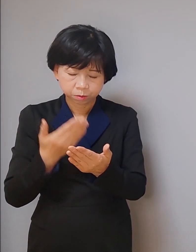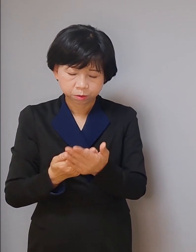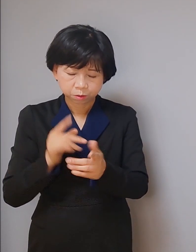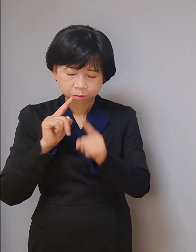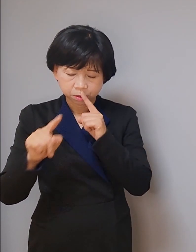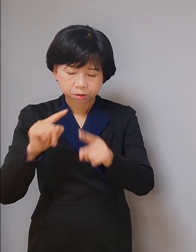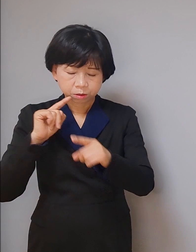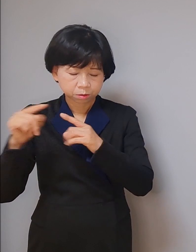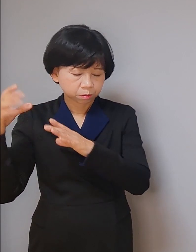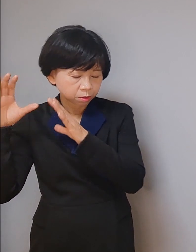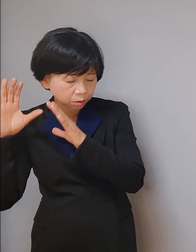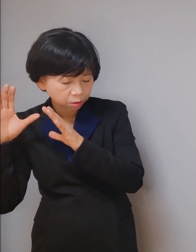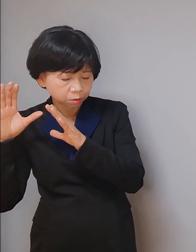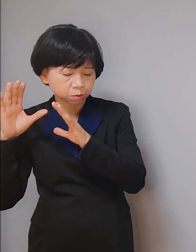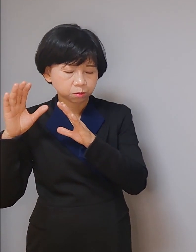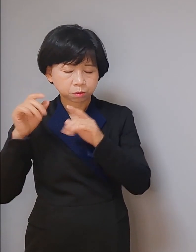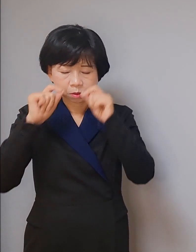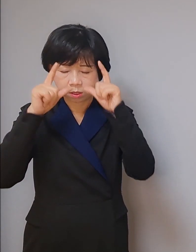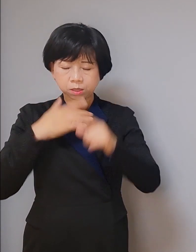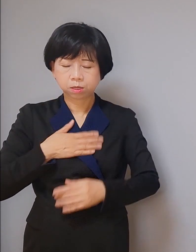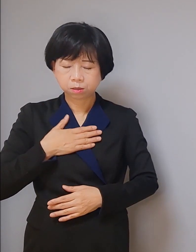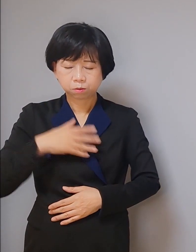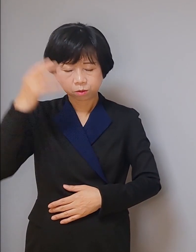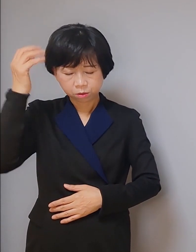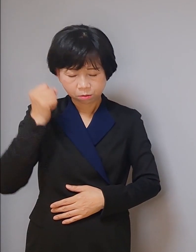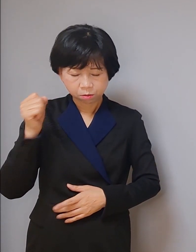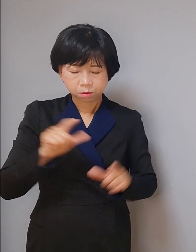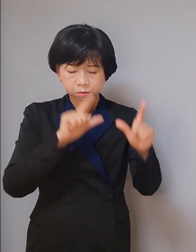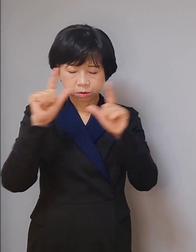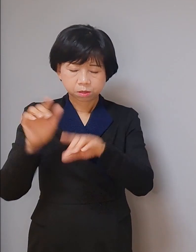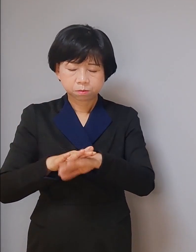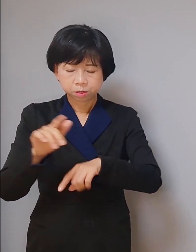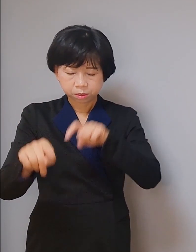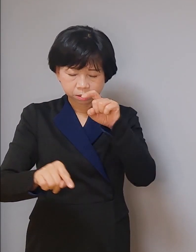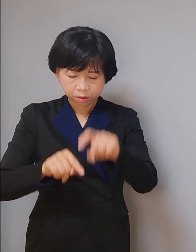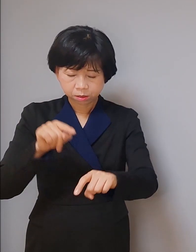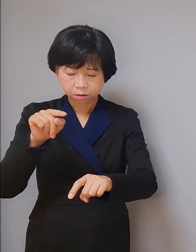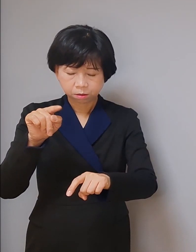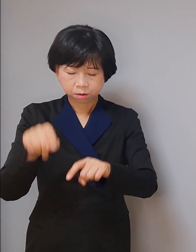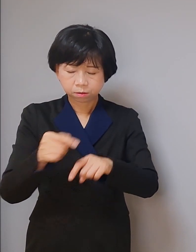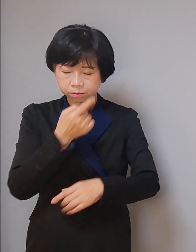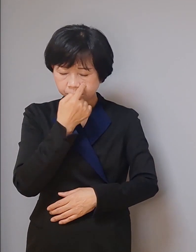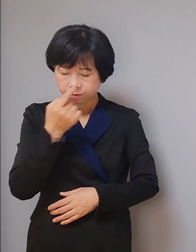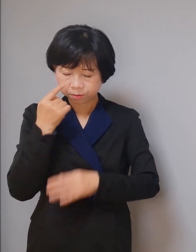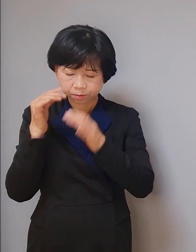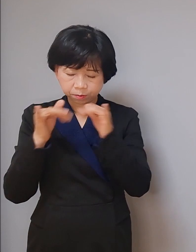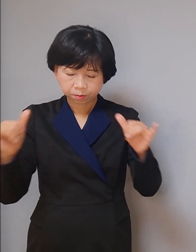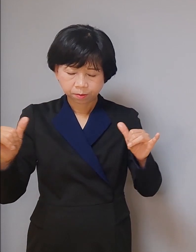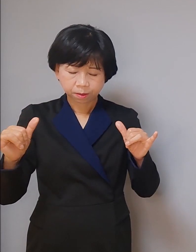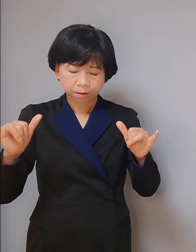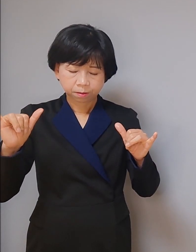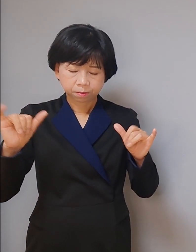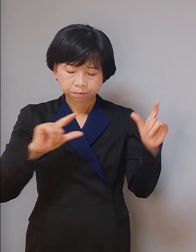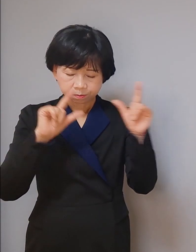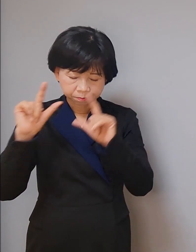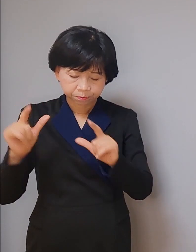말씀을 듣고 깨닫고 기억하여 우리의 삶 가운데 실천하는 증인의 삶을 살아가게